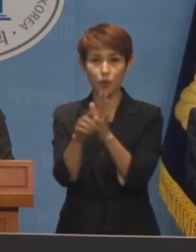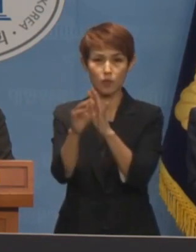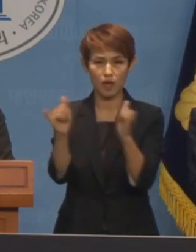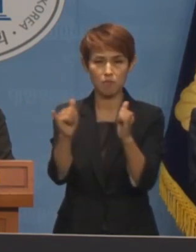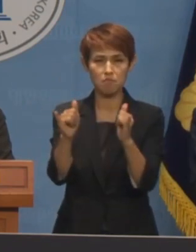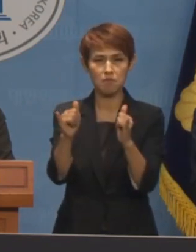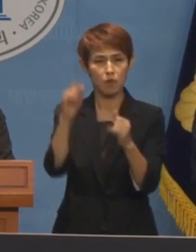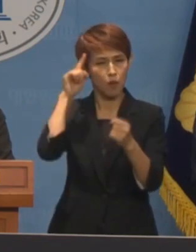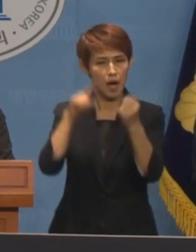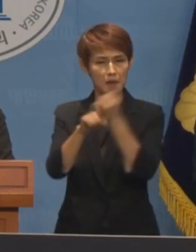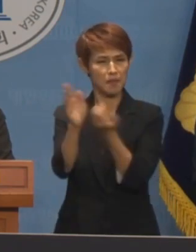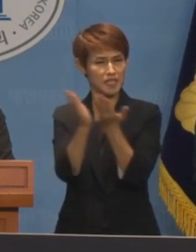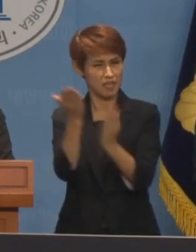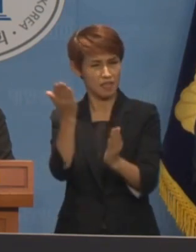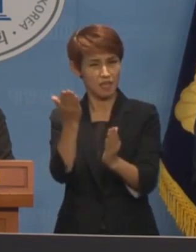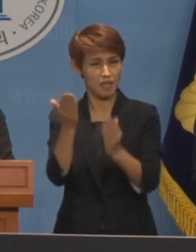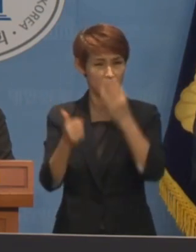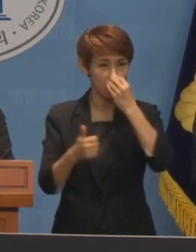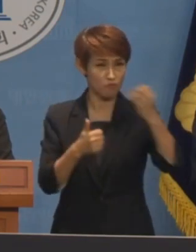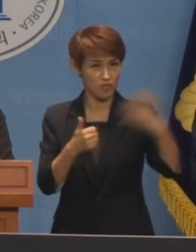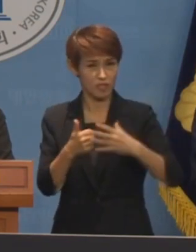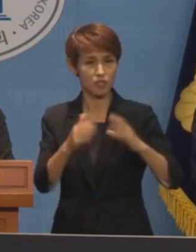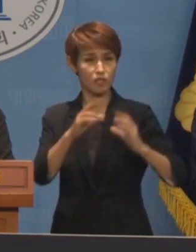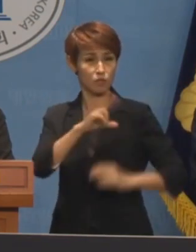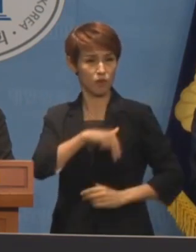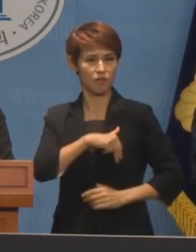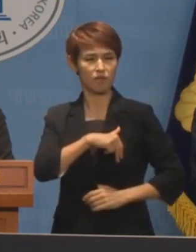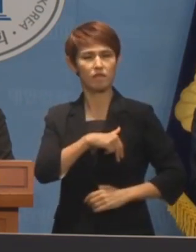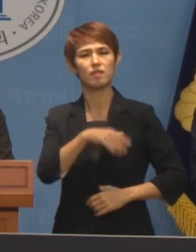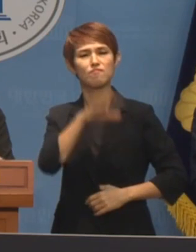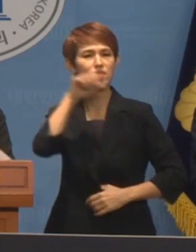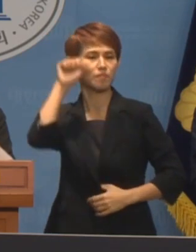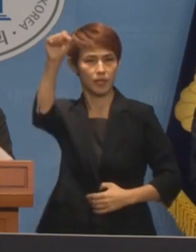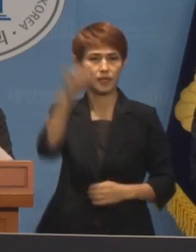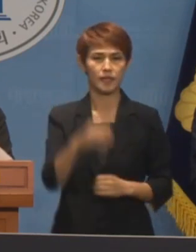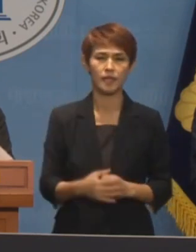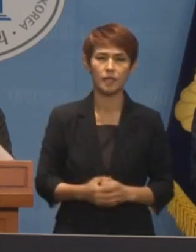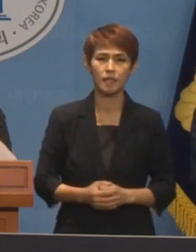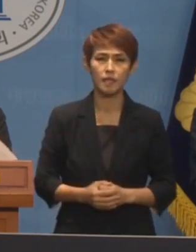소유자로 폄하한 국회의원들을 강력 규탄한다. 하나,